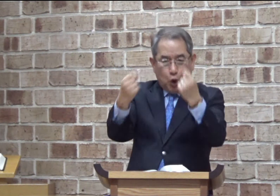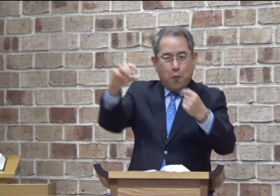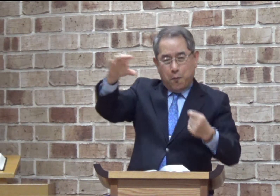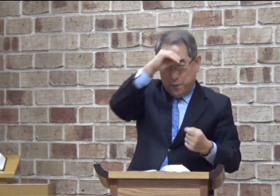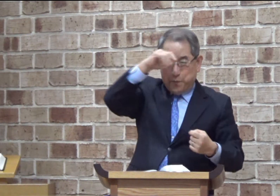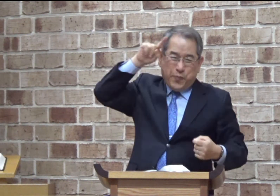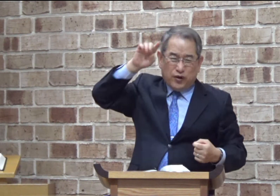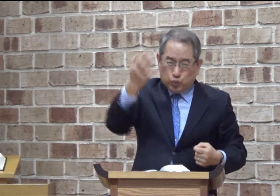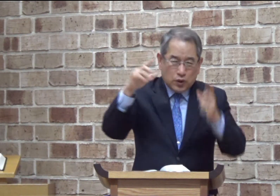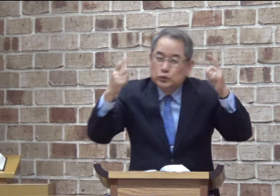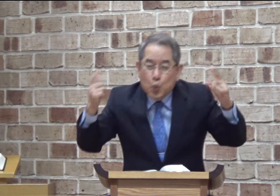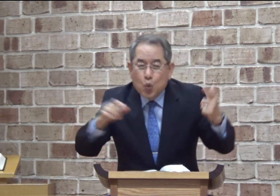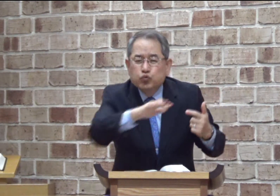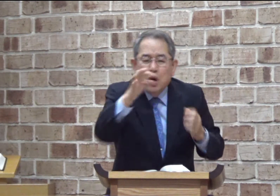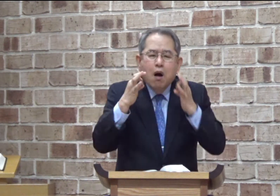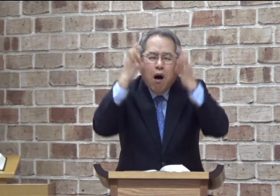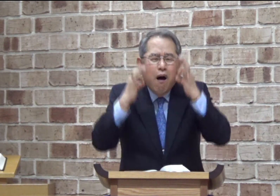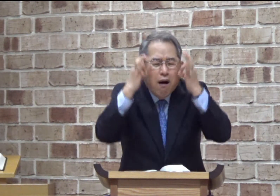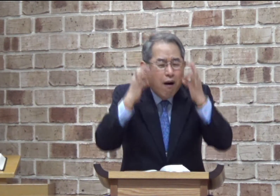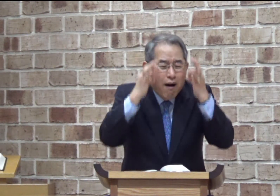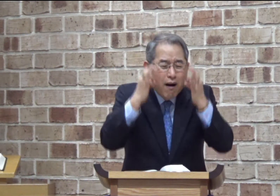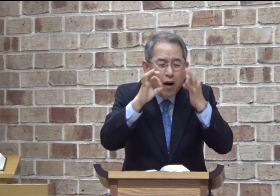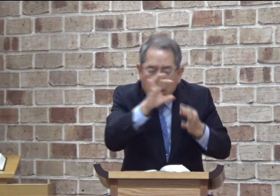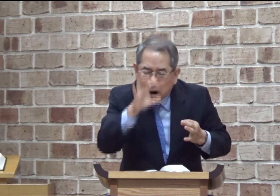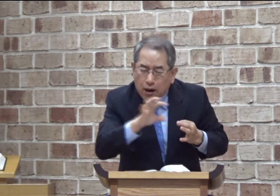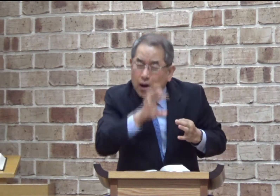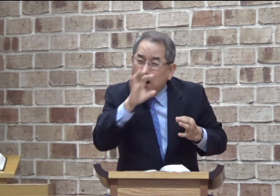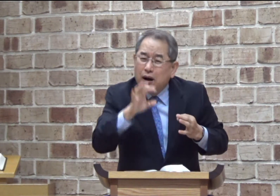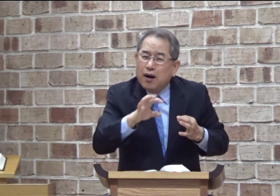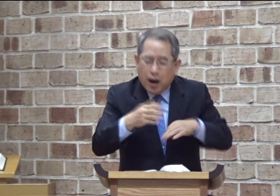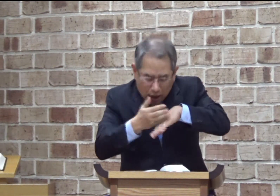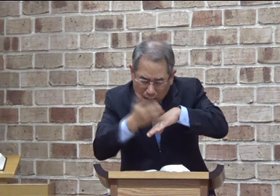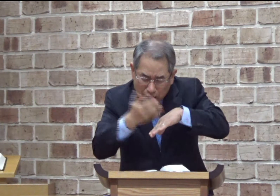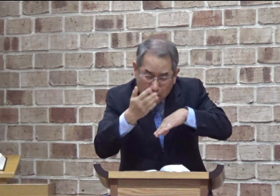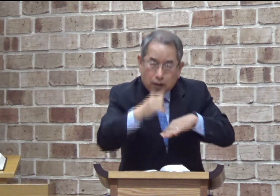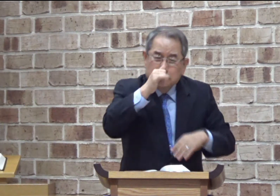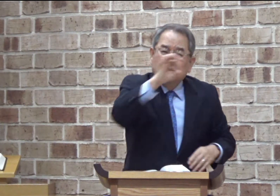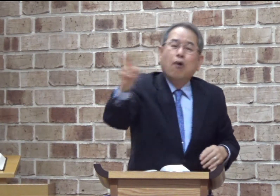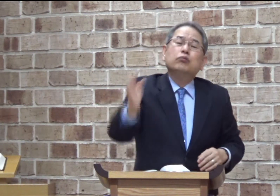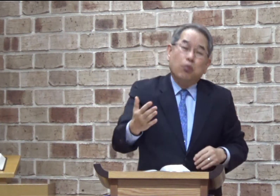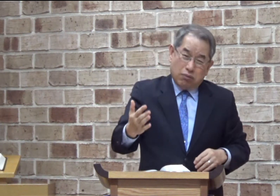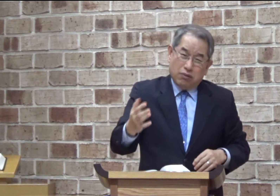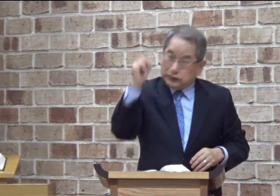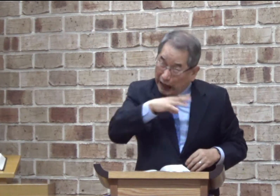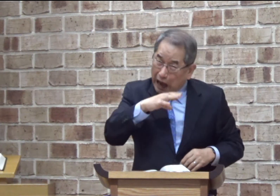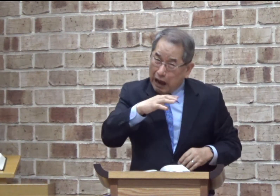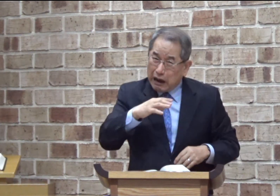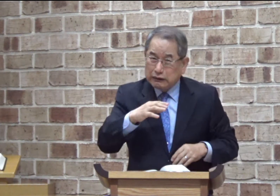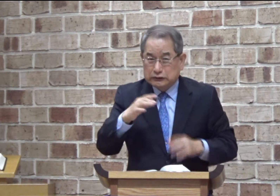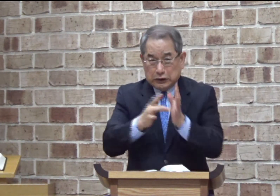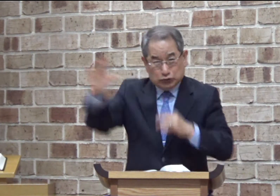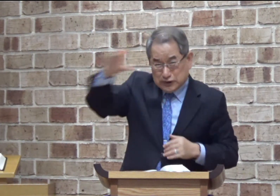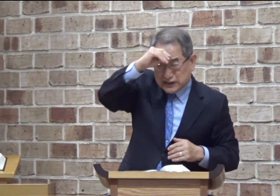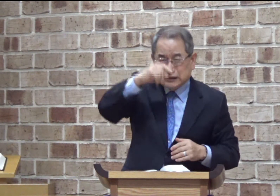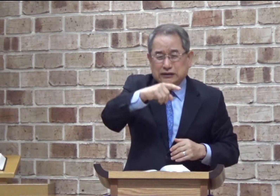예수님처럼 100% 예수님처럼 되는 것이 아니라 우리가 훈련하고 노력하는 것입니다. 그냥 우리가 닮아지는 것이